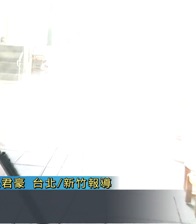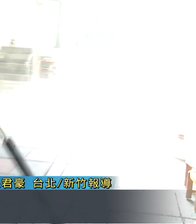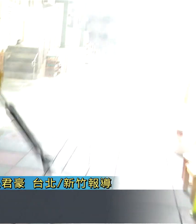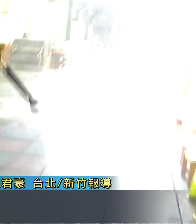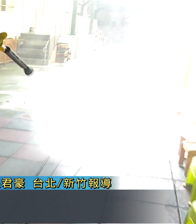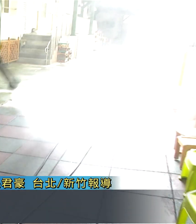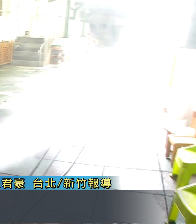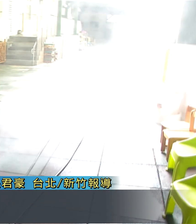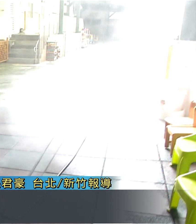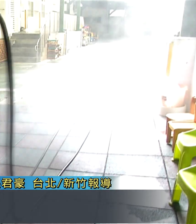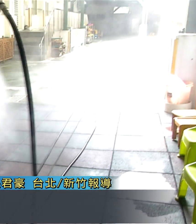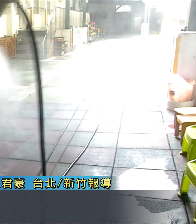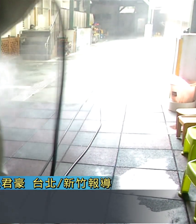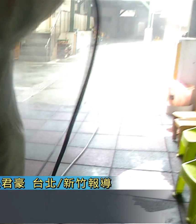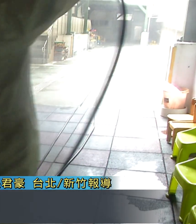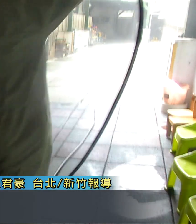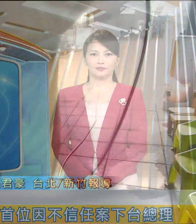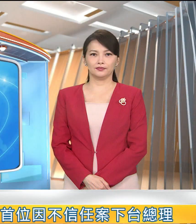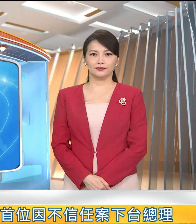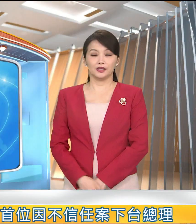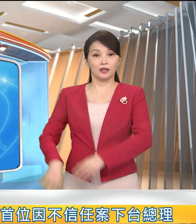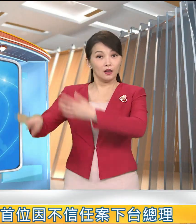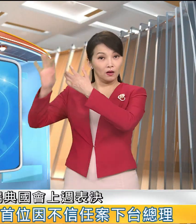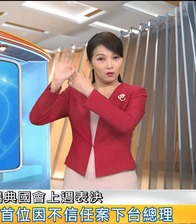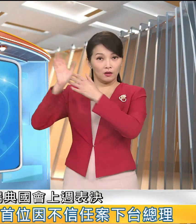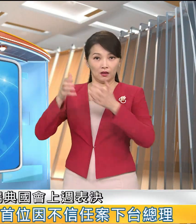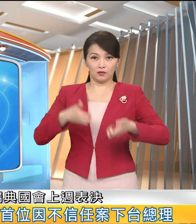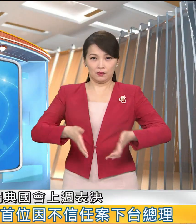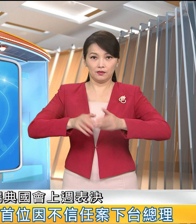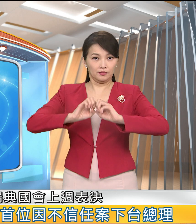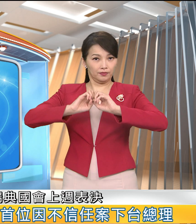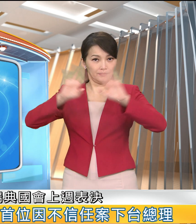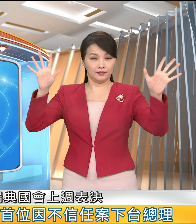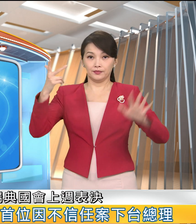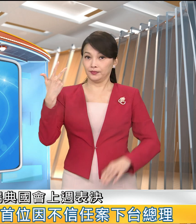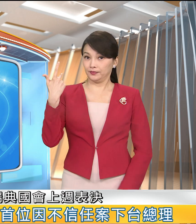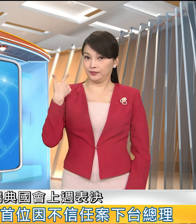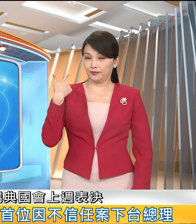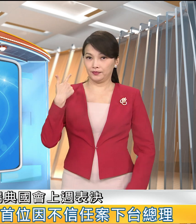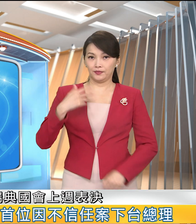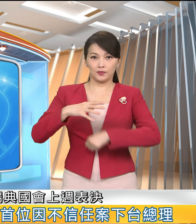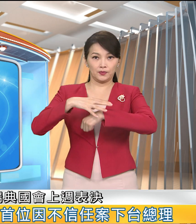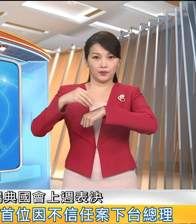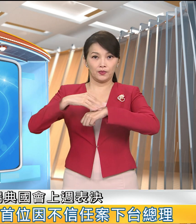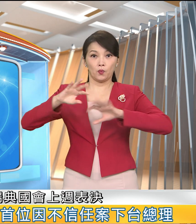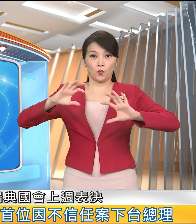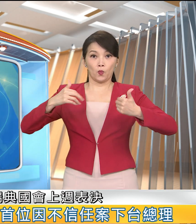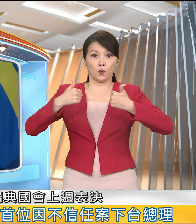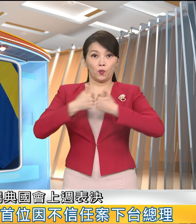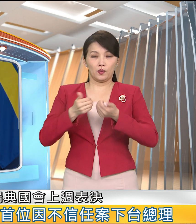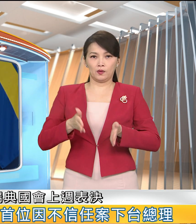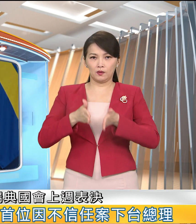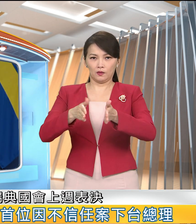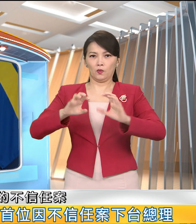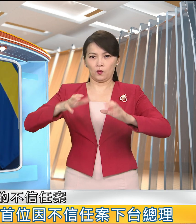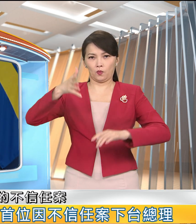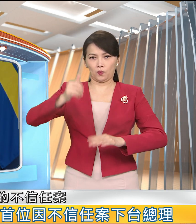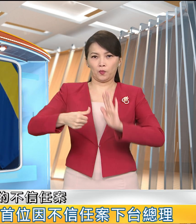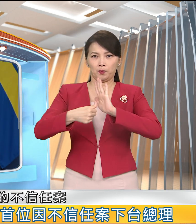君豪，台北新竹报道。 国际消息来看，瑞典国会上周表决通过